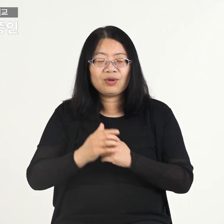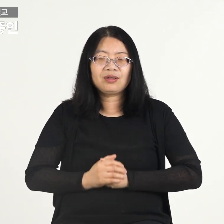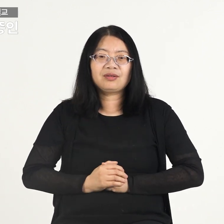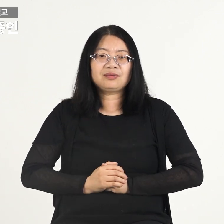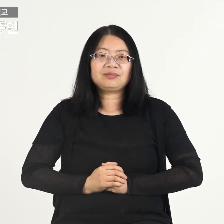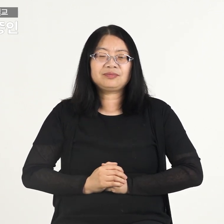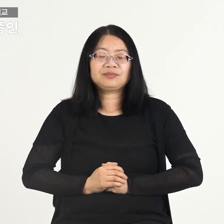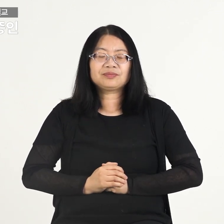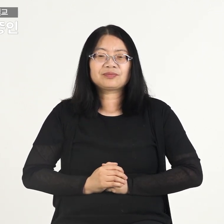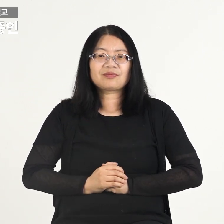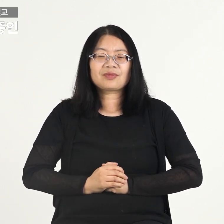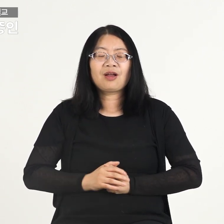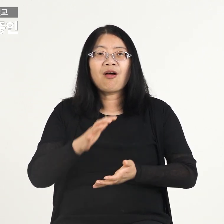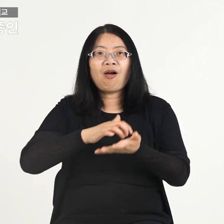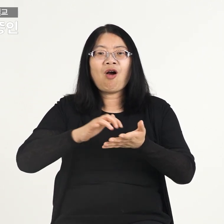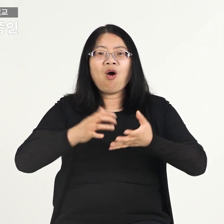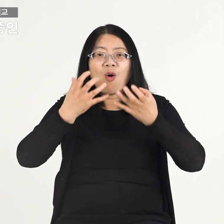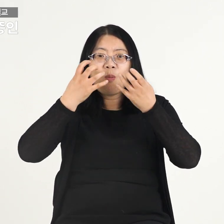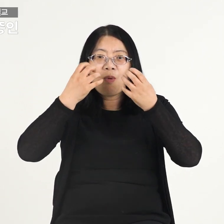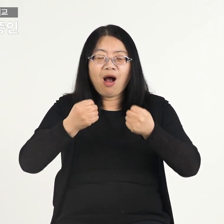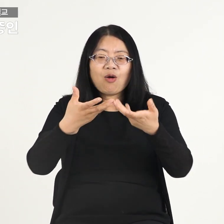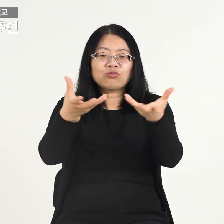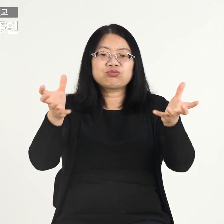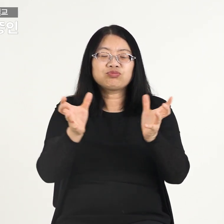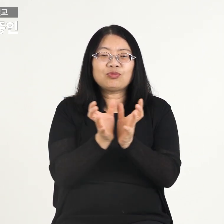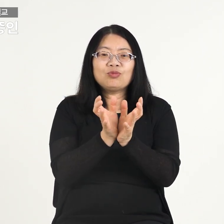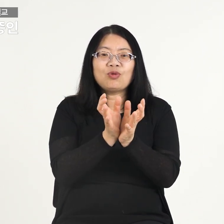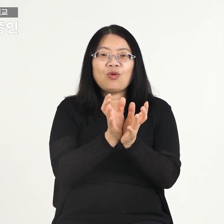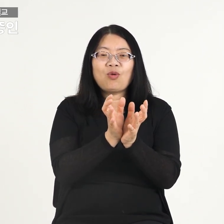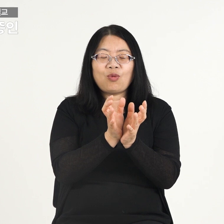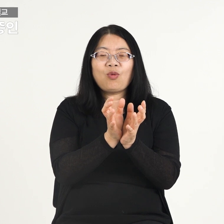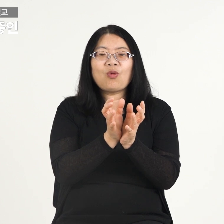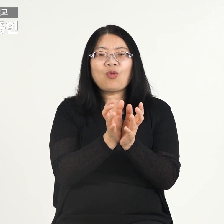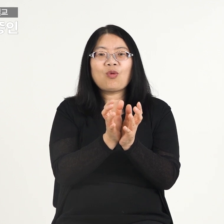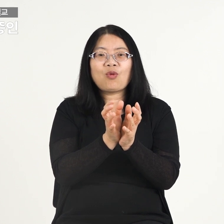그것이 허다한 무리로 바뀌어 있는 걸 봐요.